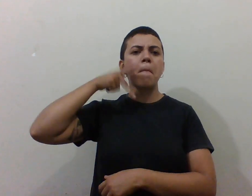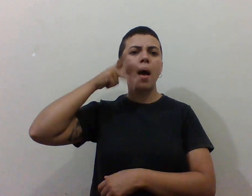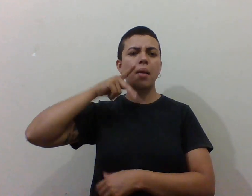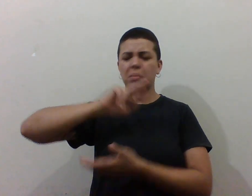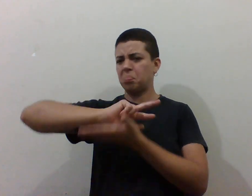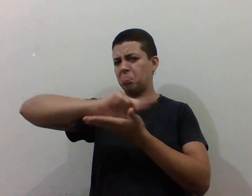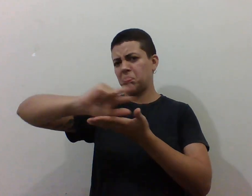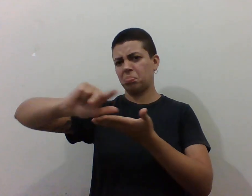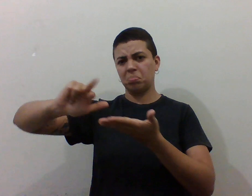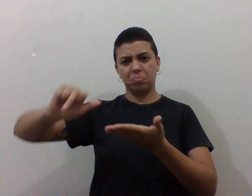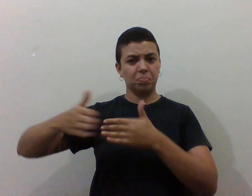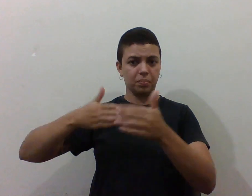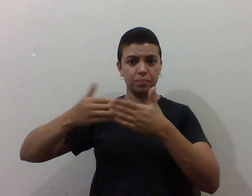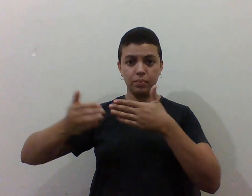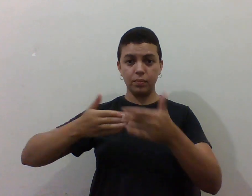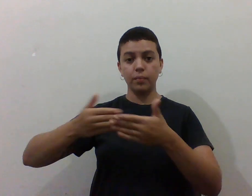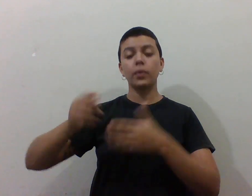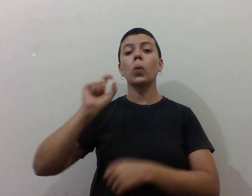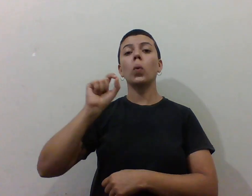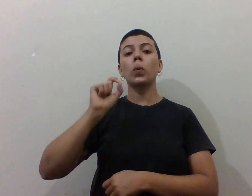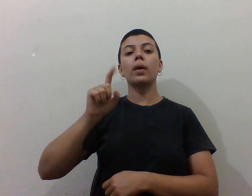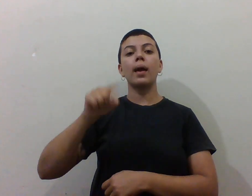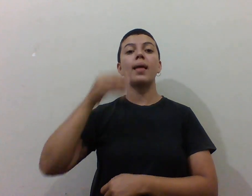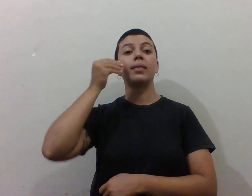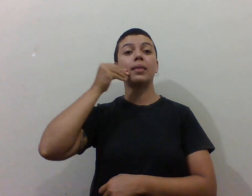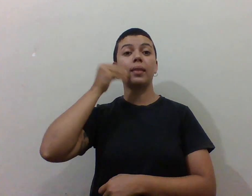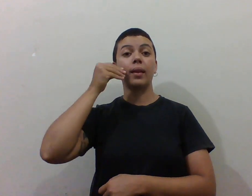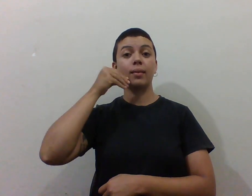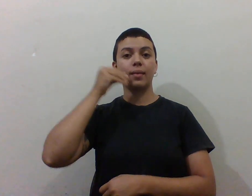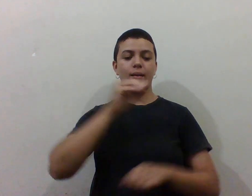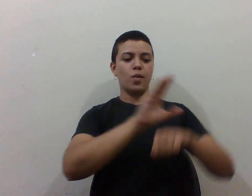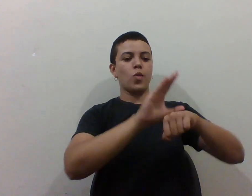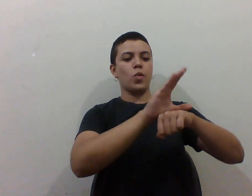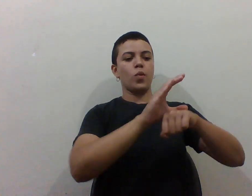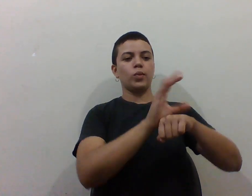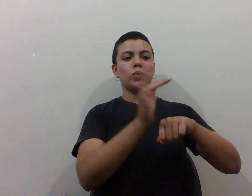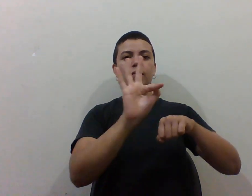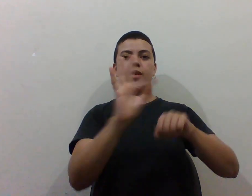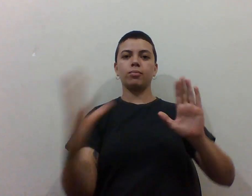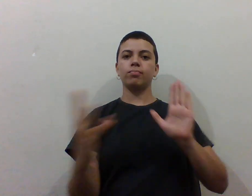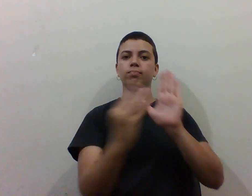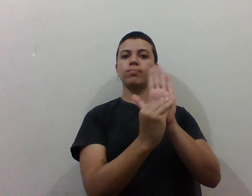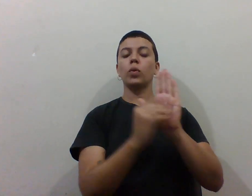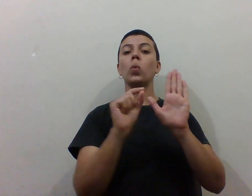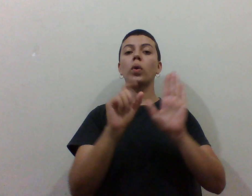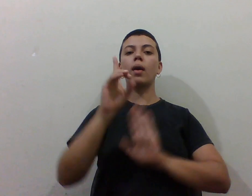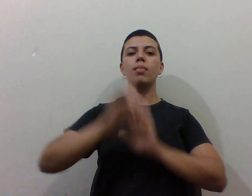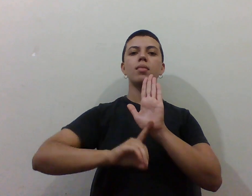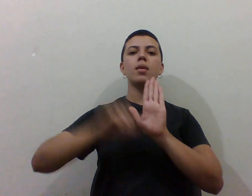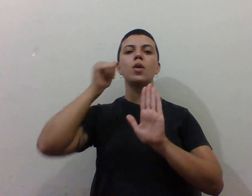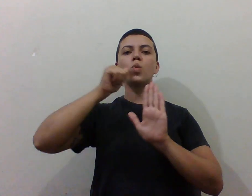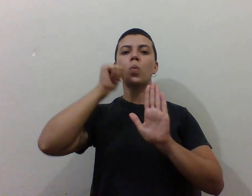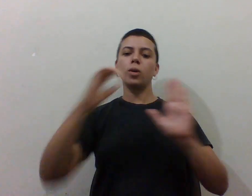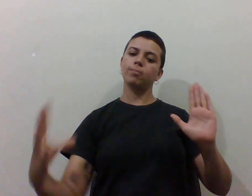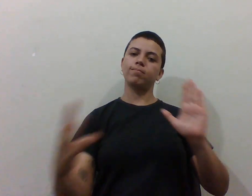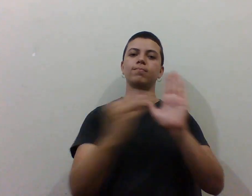era o partido de cada uma delas, para tentar inserir na nossa Constituição os direitos fundamentais das mulheres brasileiras. E